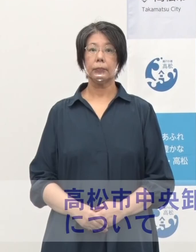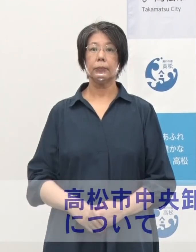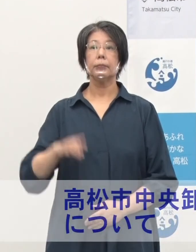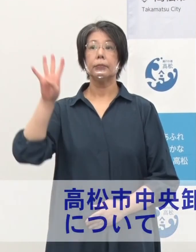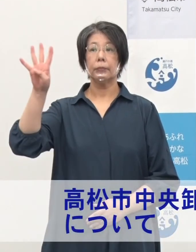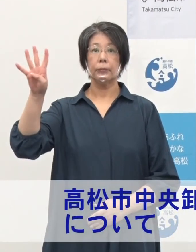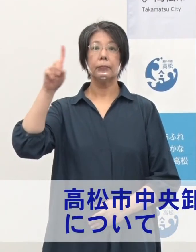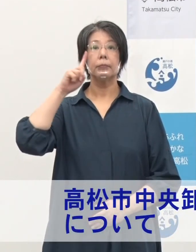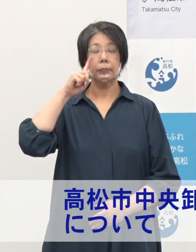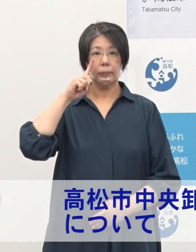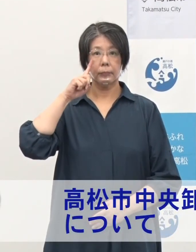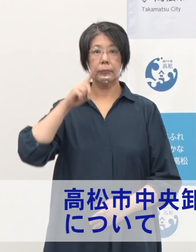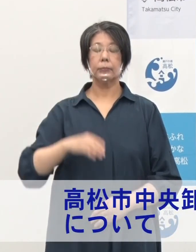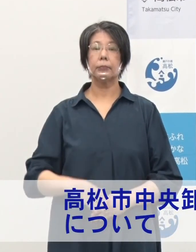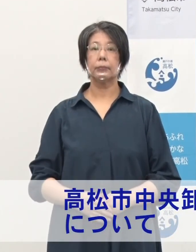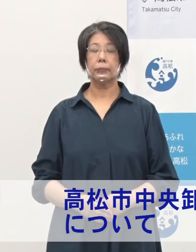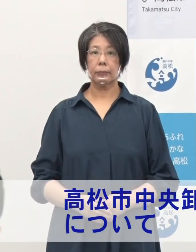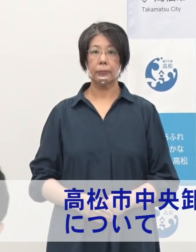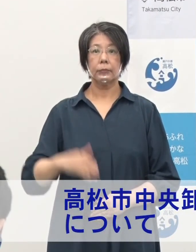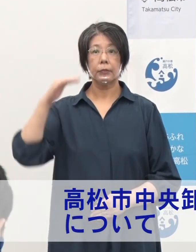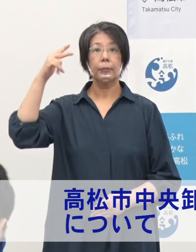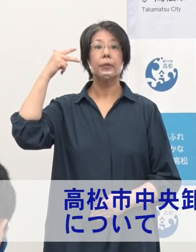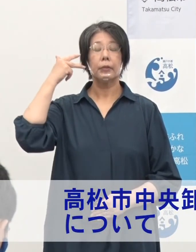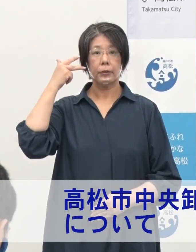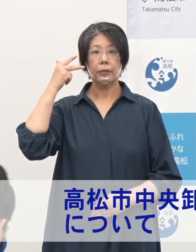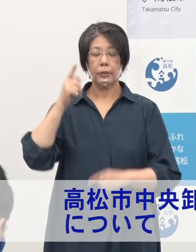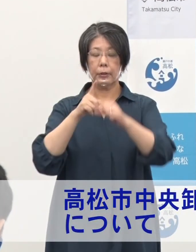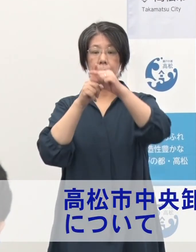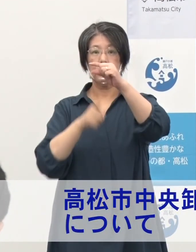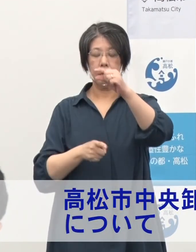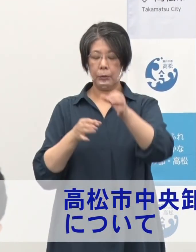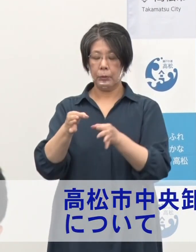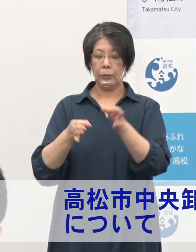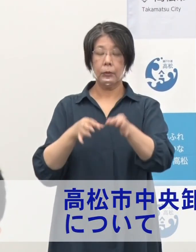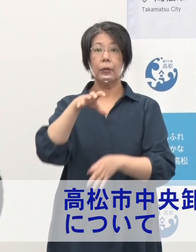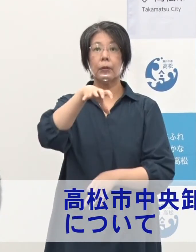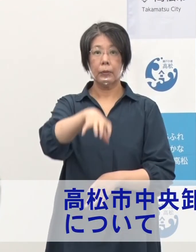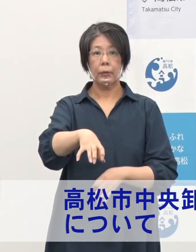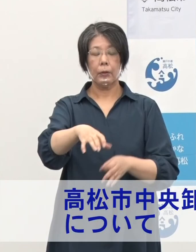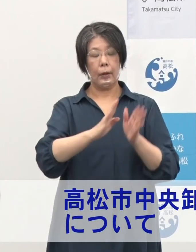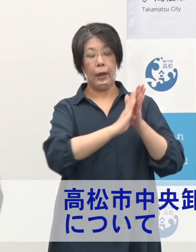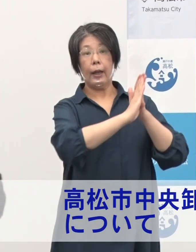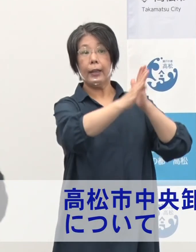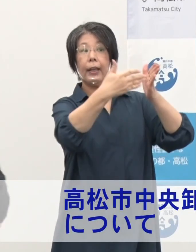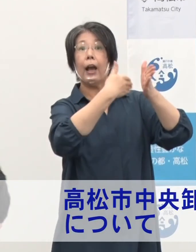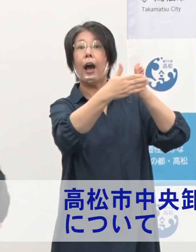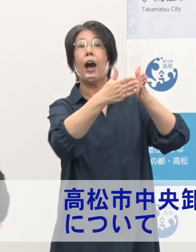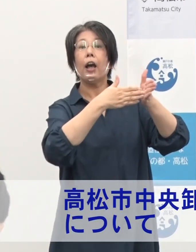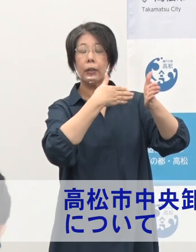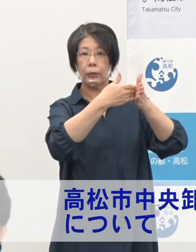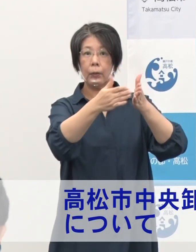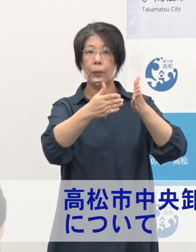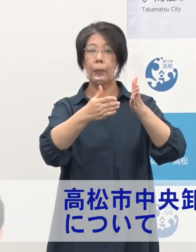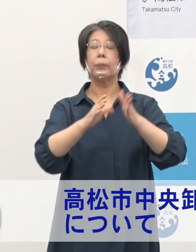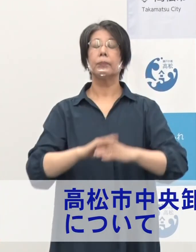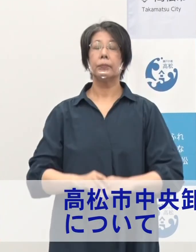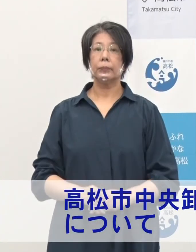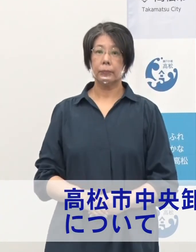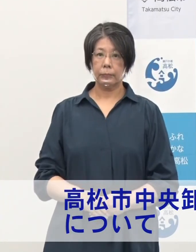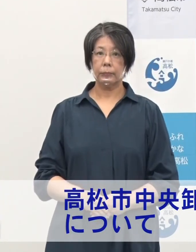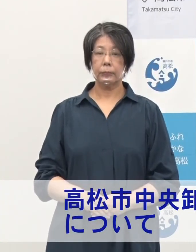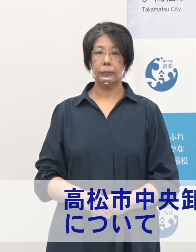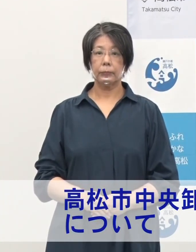次に4点目でございますけれども高松市中央卸売市場での壁画はと政策についてでございます